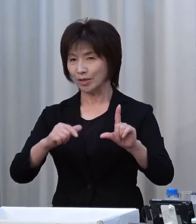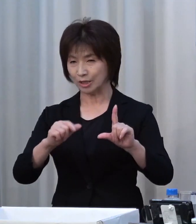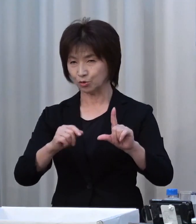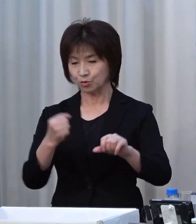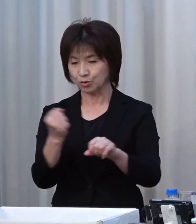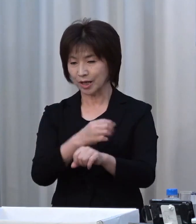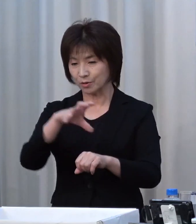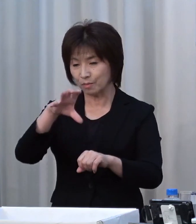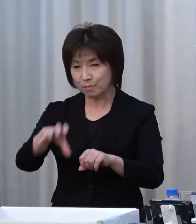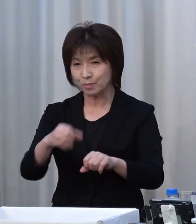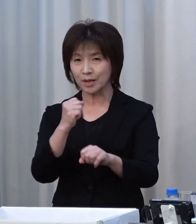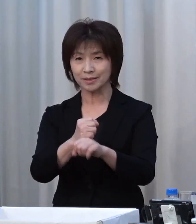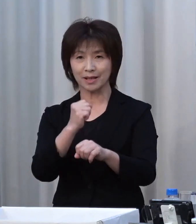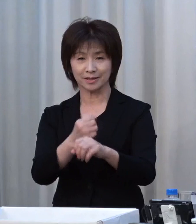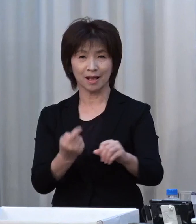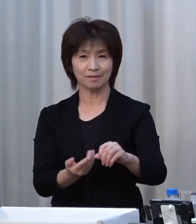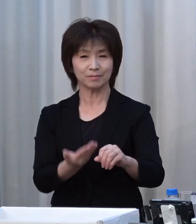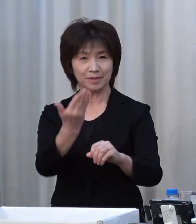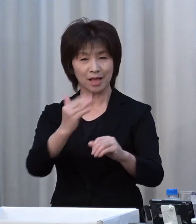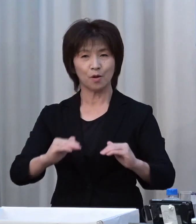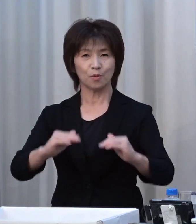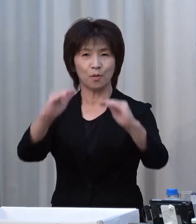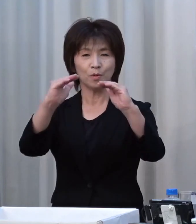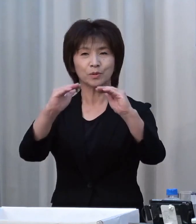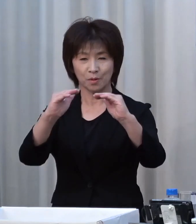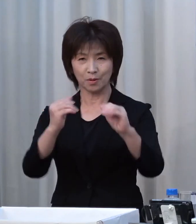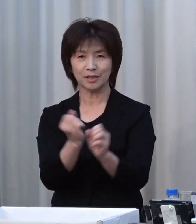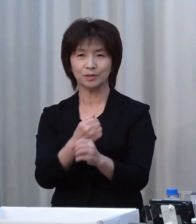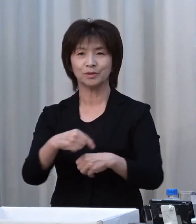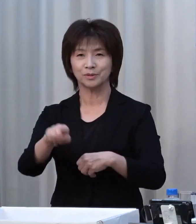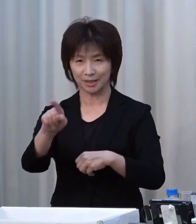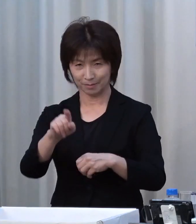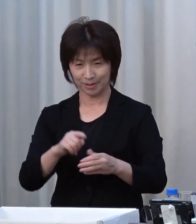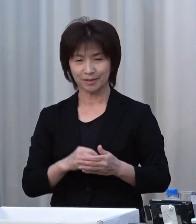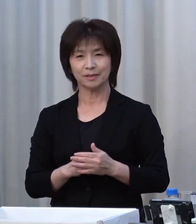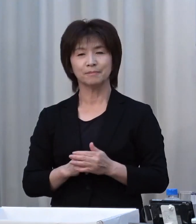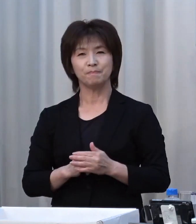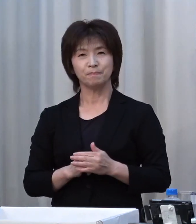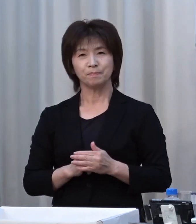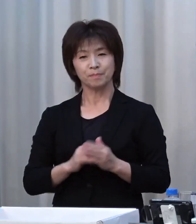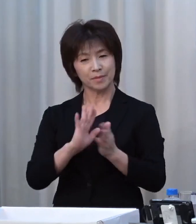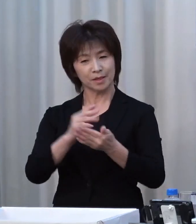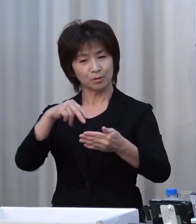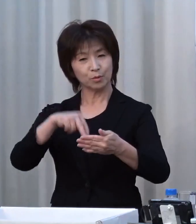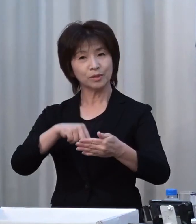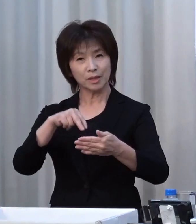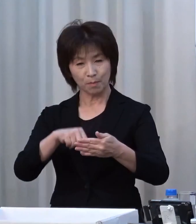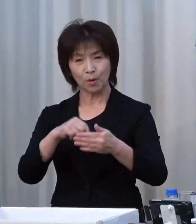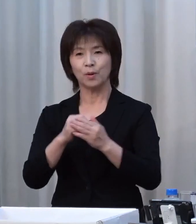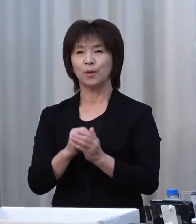分野の生産性向上などに取り組んでまいります。検討いたしましても